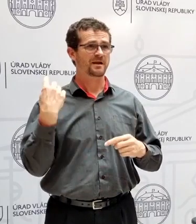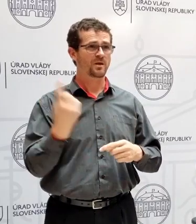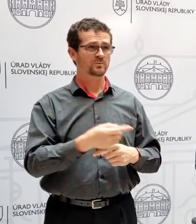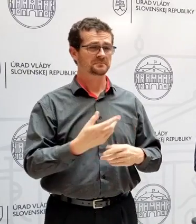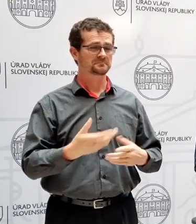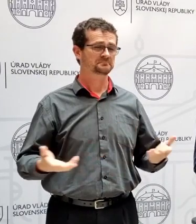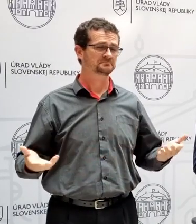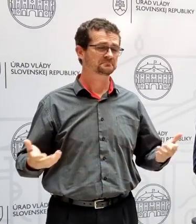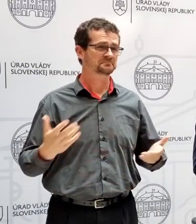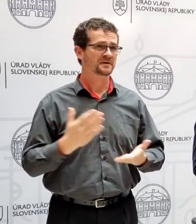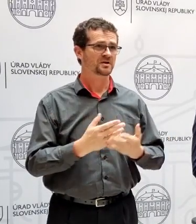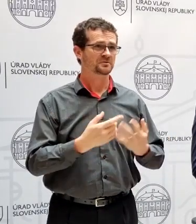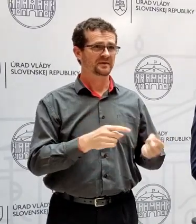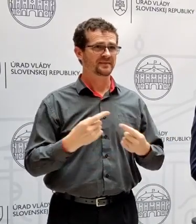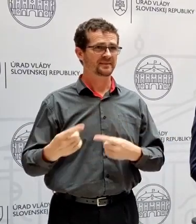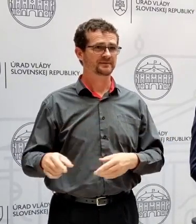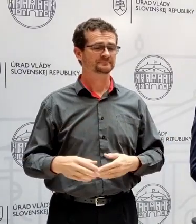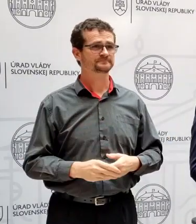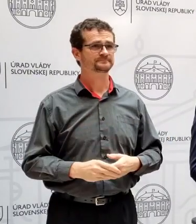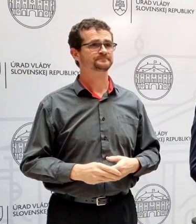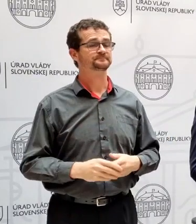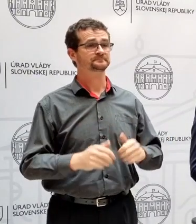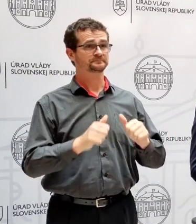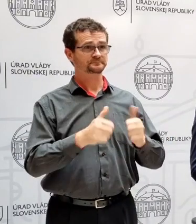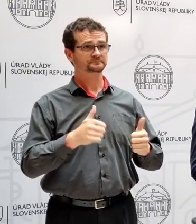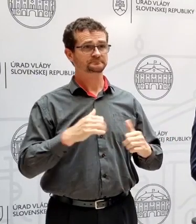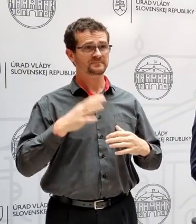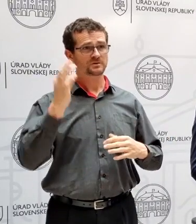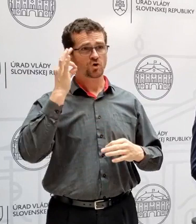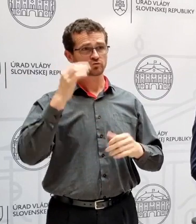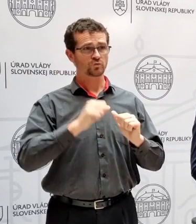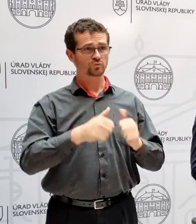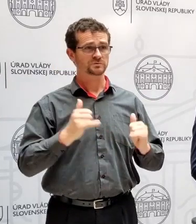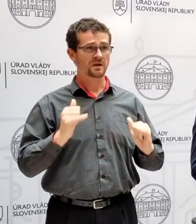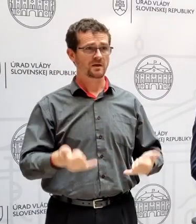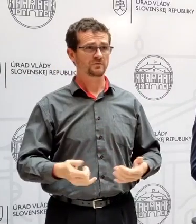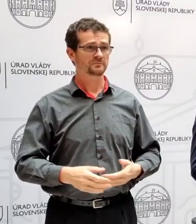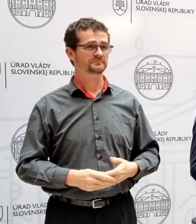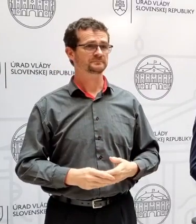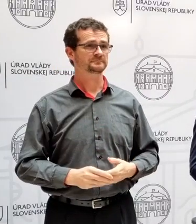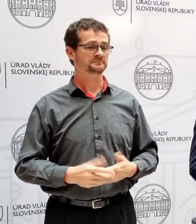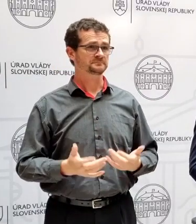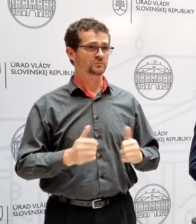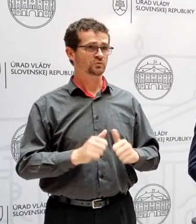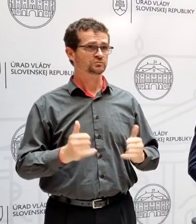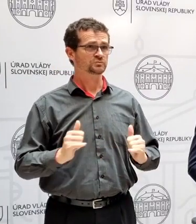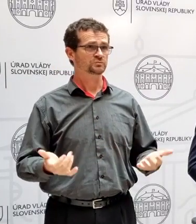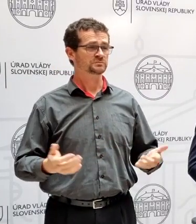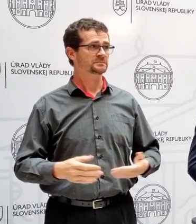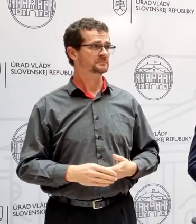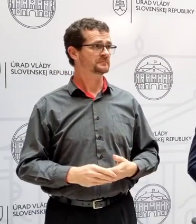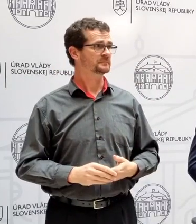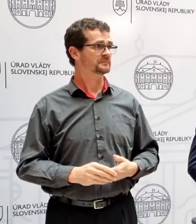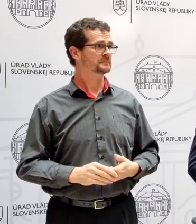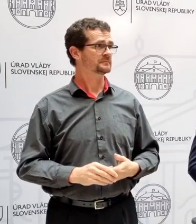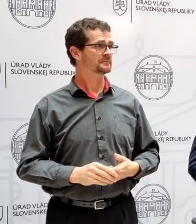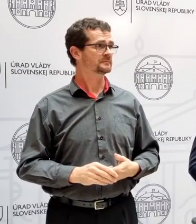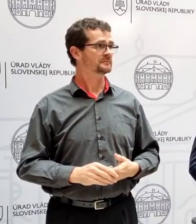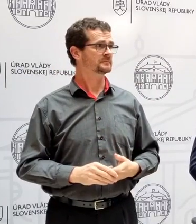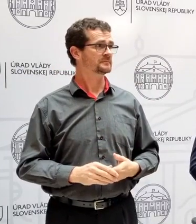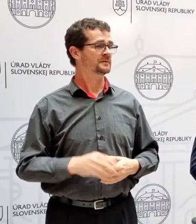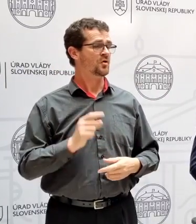ale tak každý sme iný. Ale rozlúčil sa aj pán Korčok. Áno. Rozlúčil sa. A? Ale on nemá